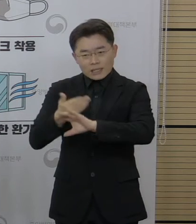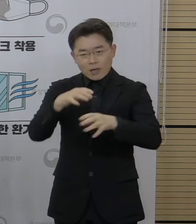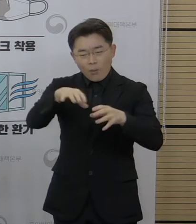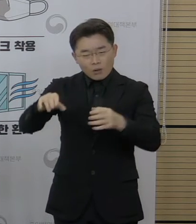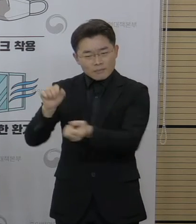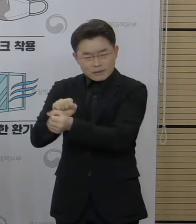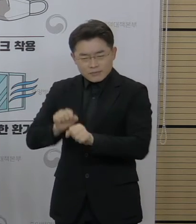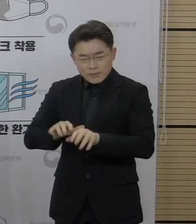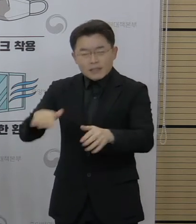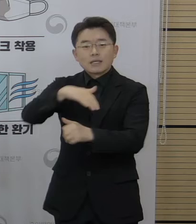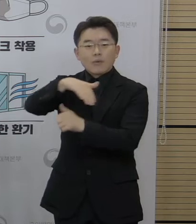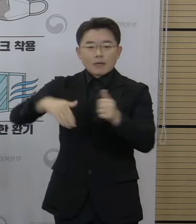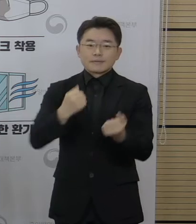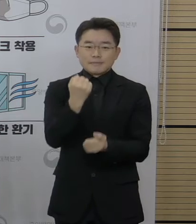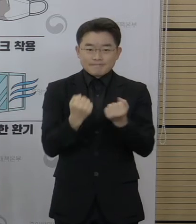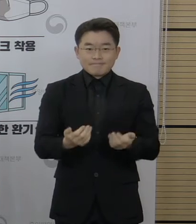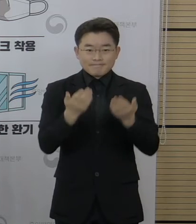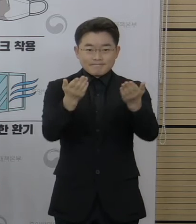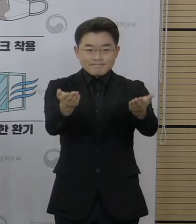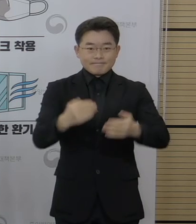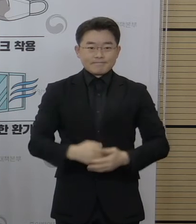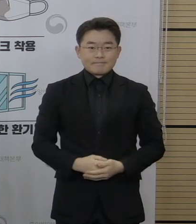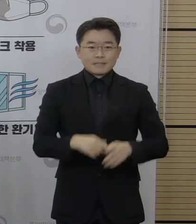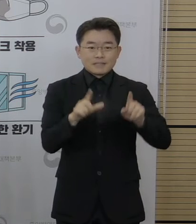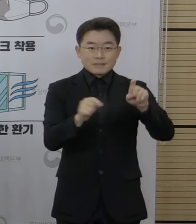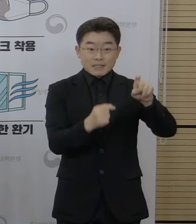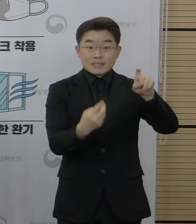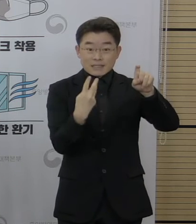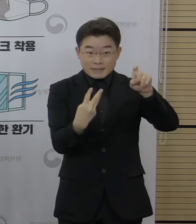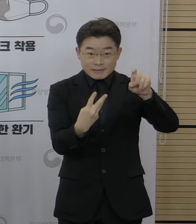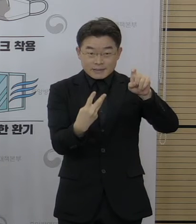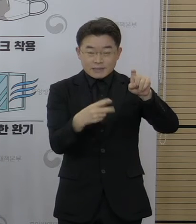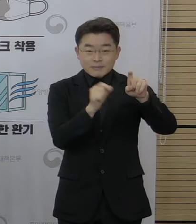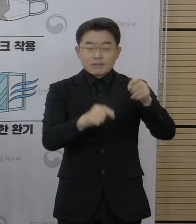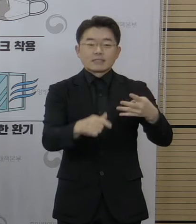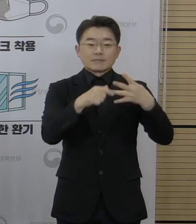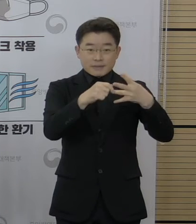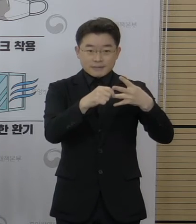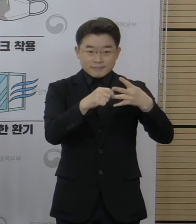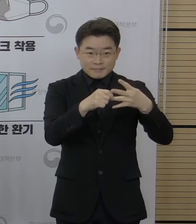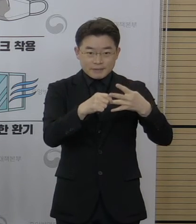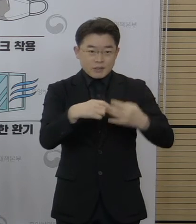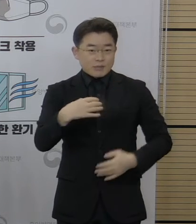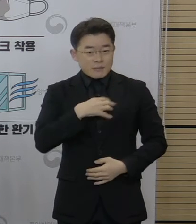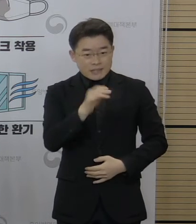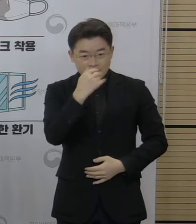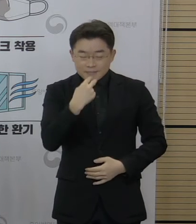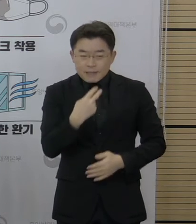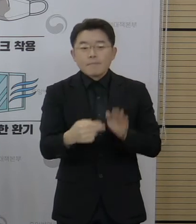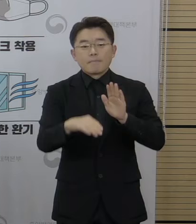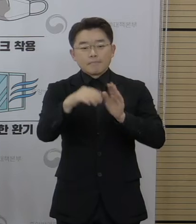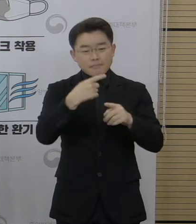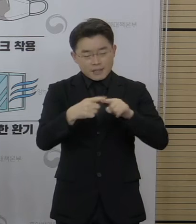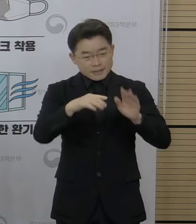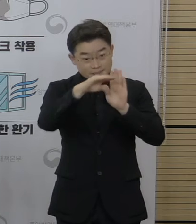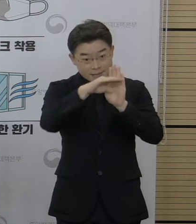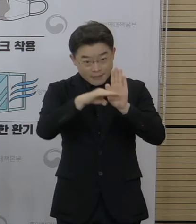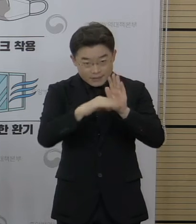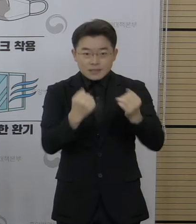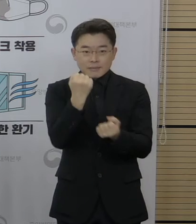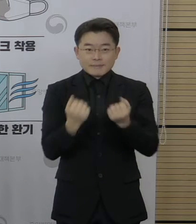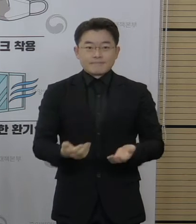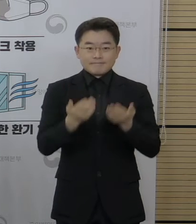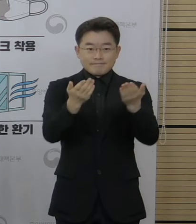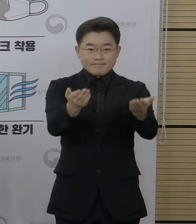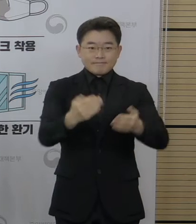말씀드리겠습니다 먼저 11월 3주차 코로 mi 9주간 위험도 평가 결과를 설명을 드리겠습니다